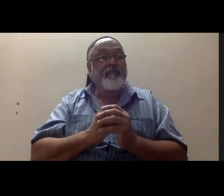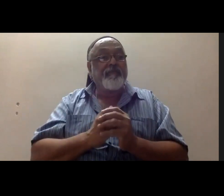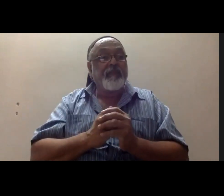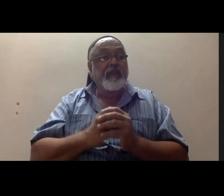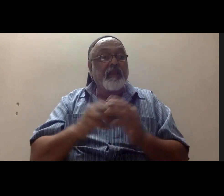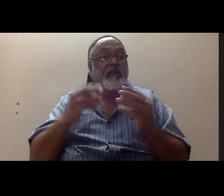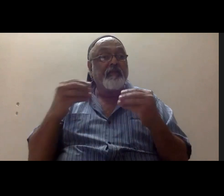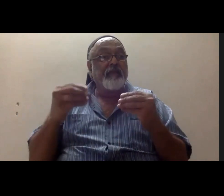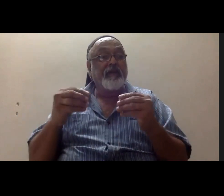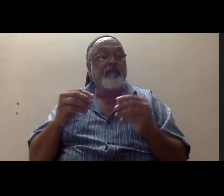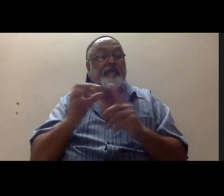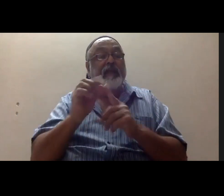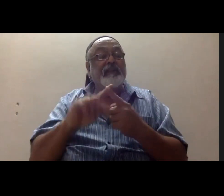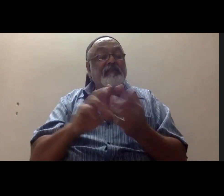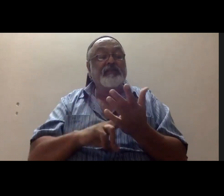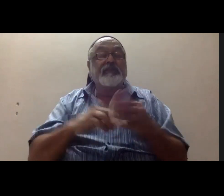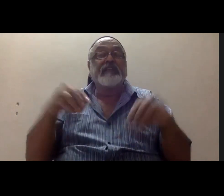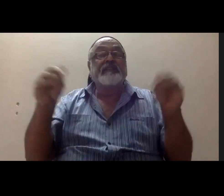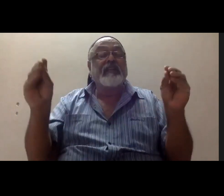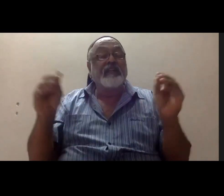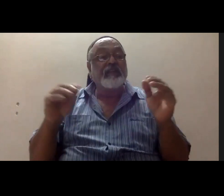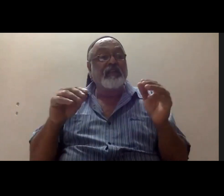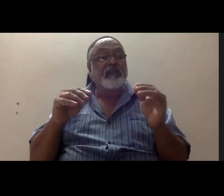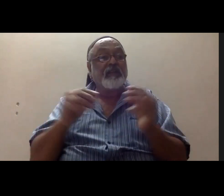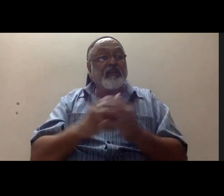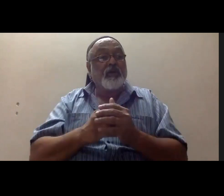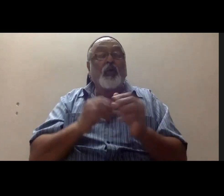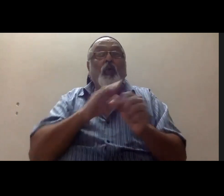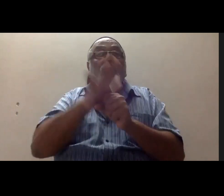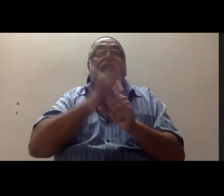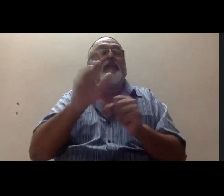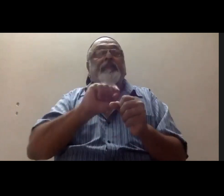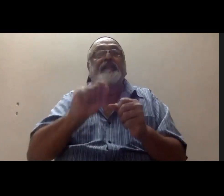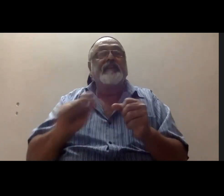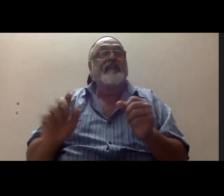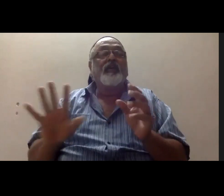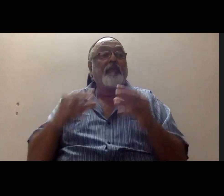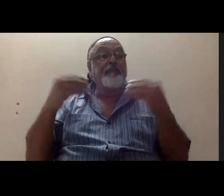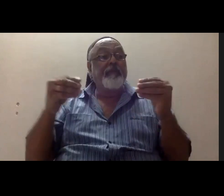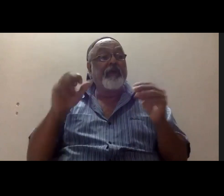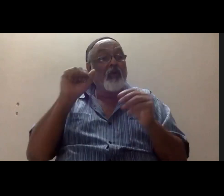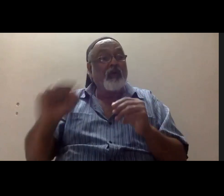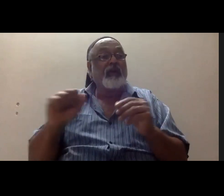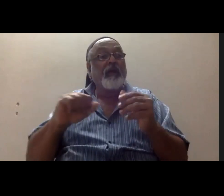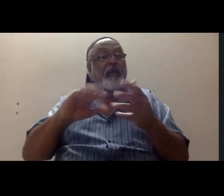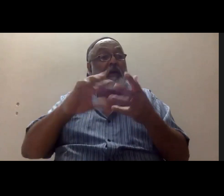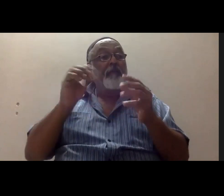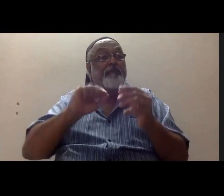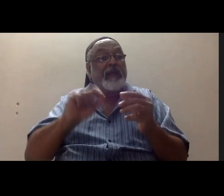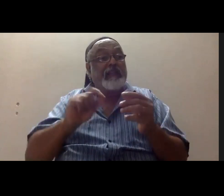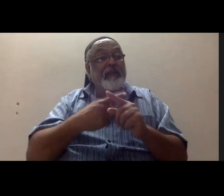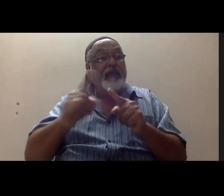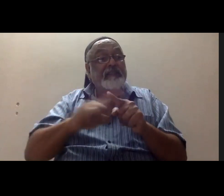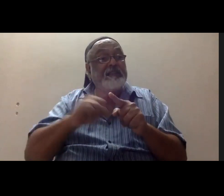पेपर पेंसिल हम भेज दिया, मतलब वुड पेंसिल डिफोरेस्टेशन हुआ नहीं है, पेंसिल बनाने के टाइम पे